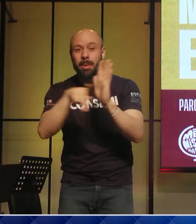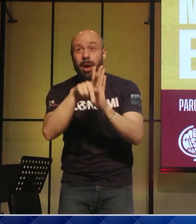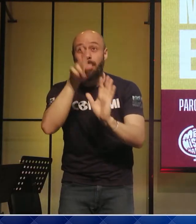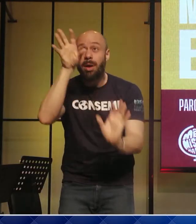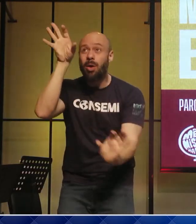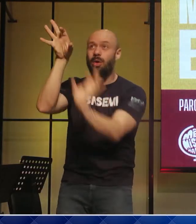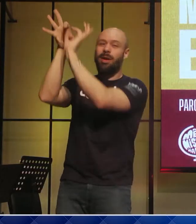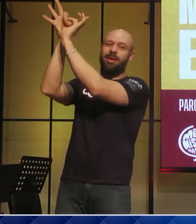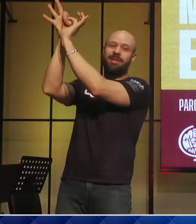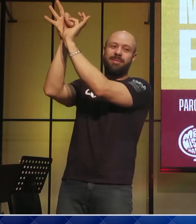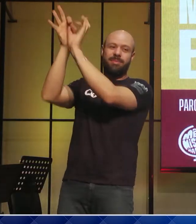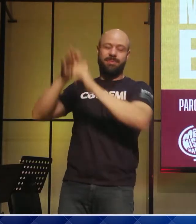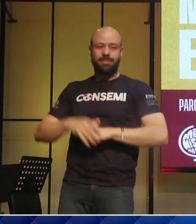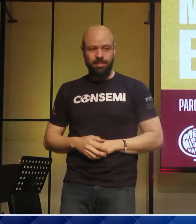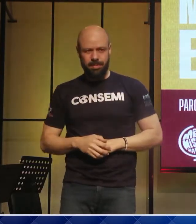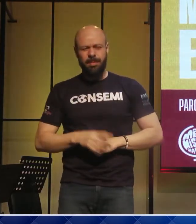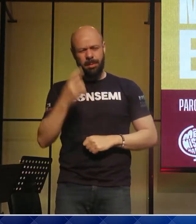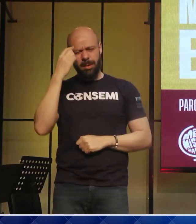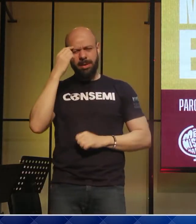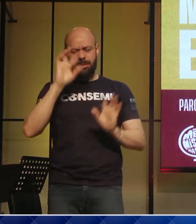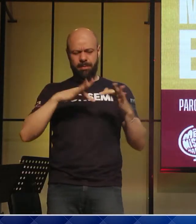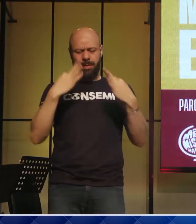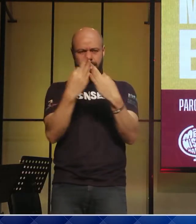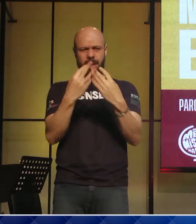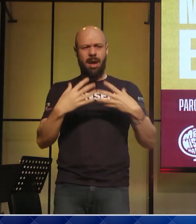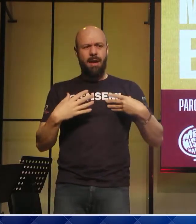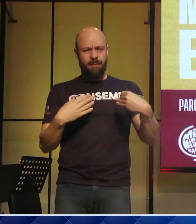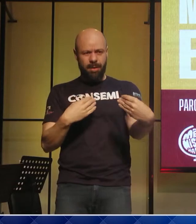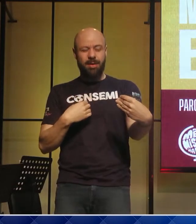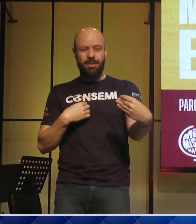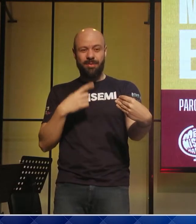os filhos são heranças do Senhor,